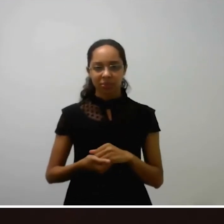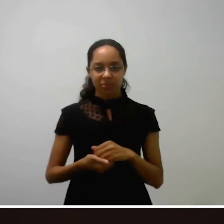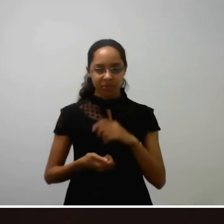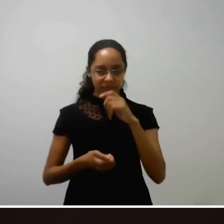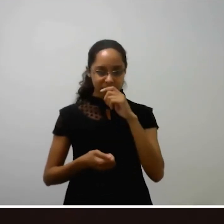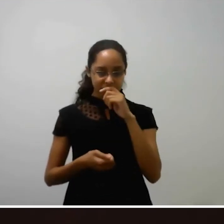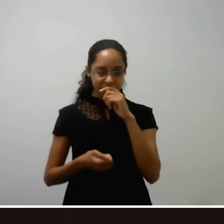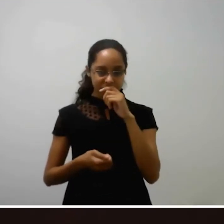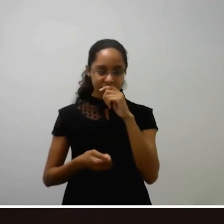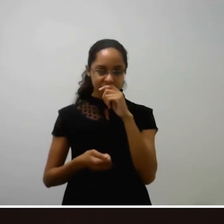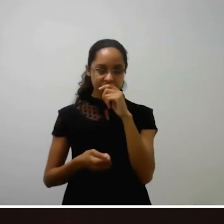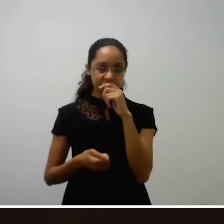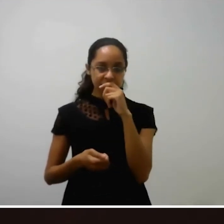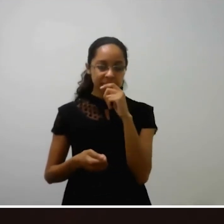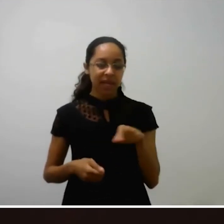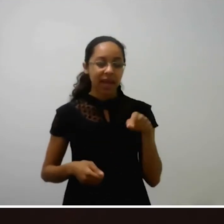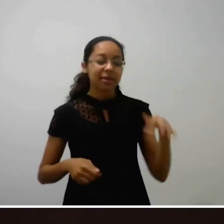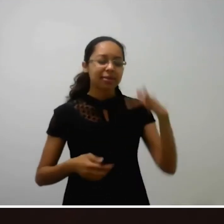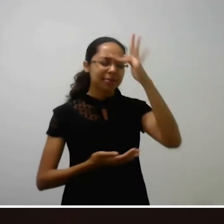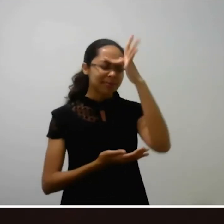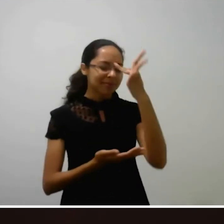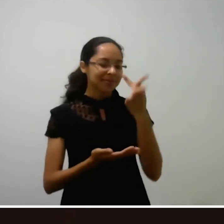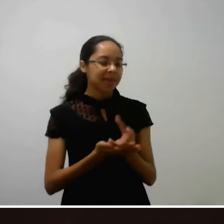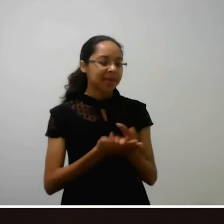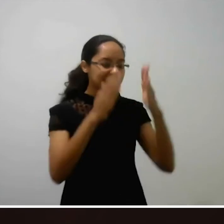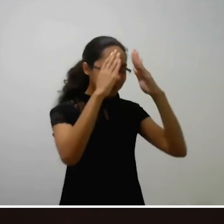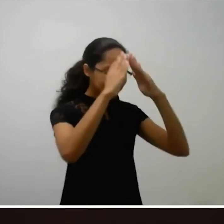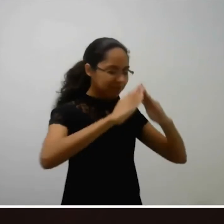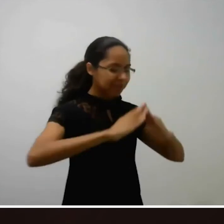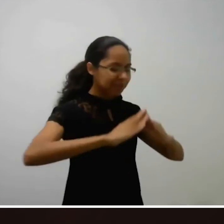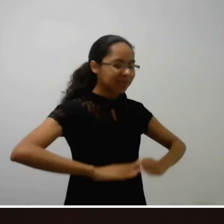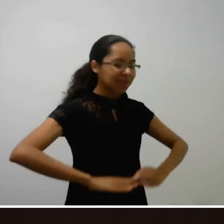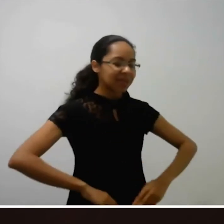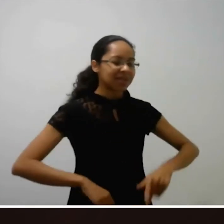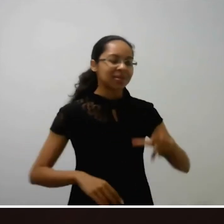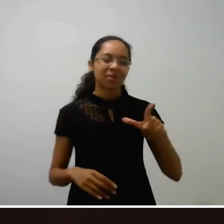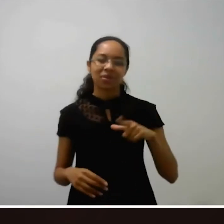linha pura, irmãos, hoje a igreja de Filadélfia tem.